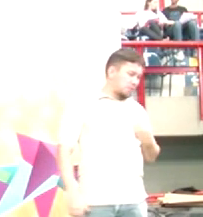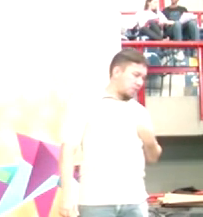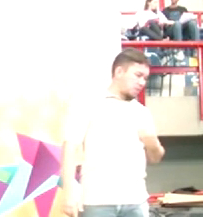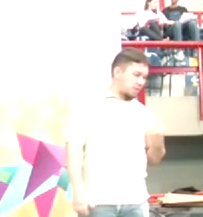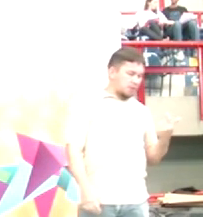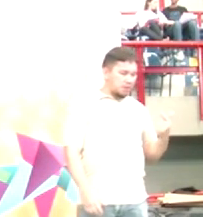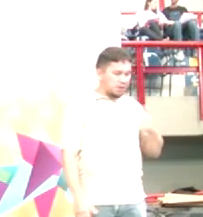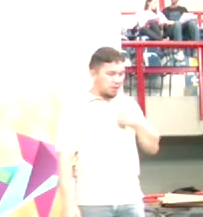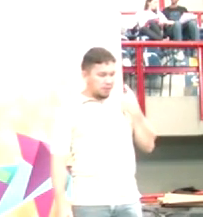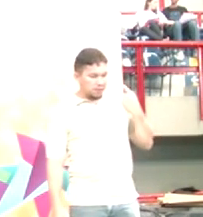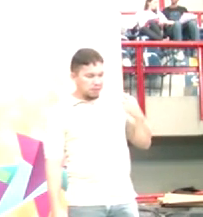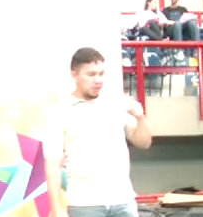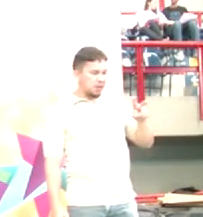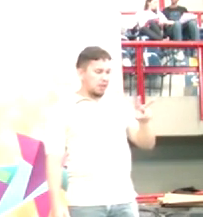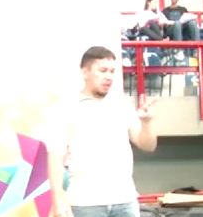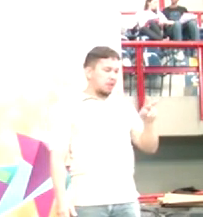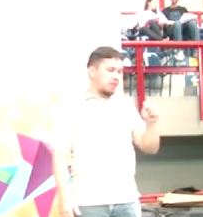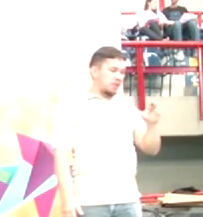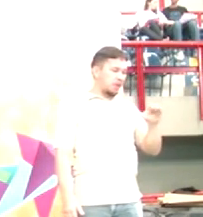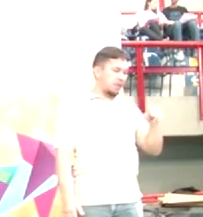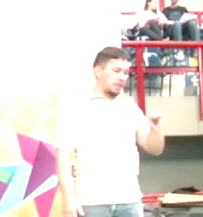morto. Vacina, não é isso?